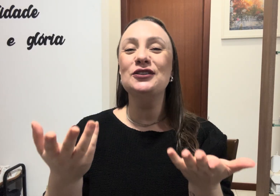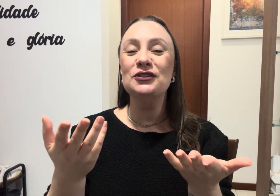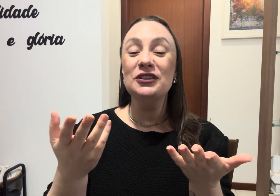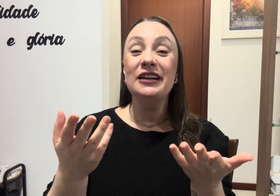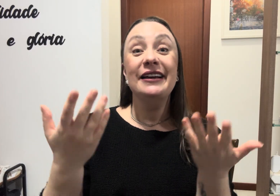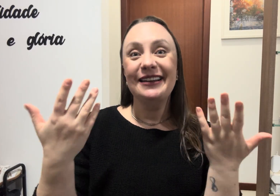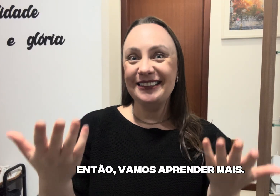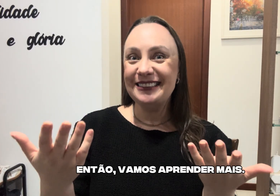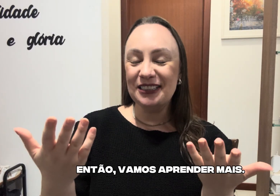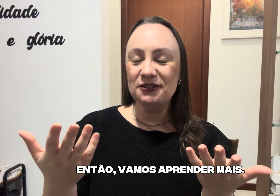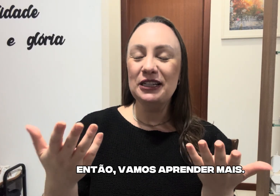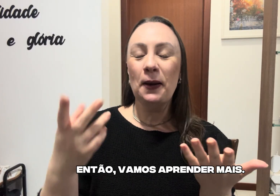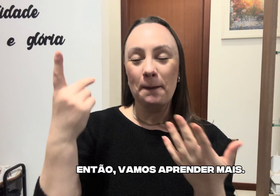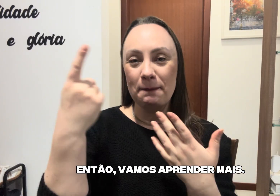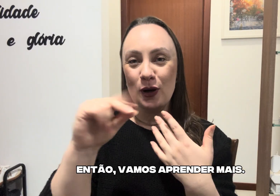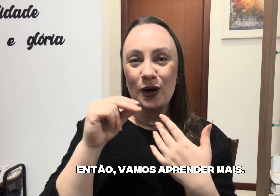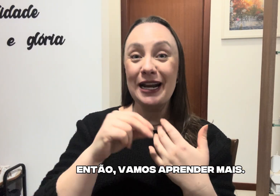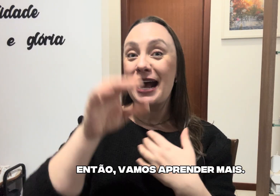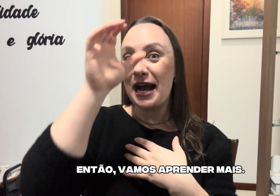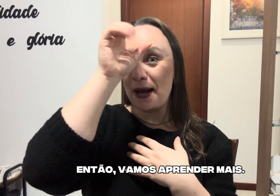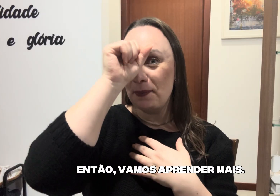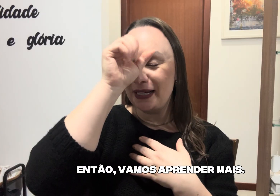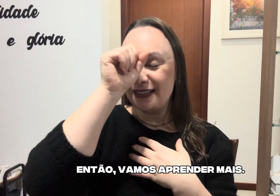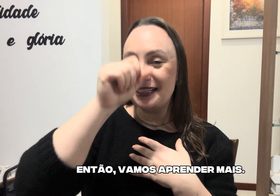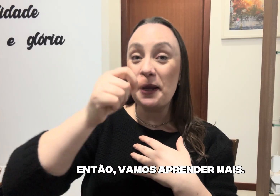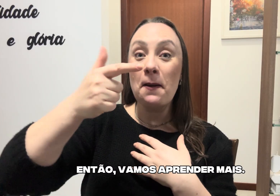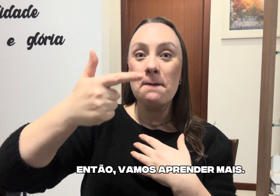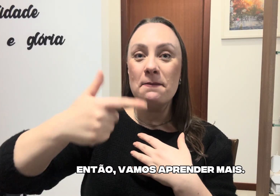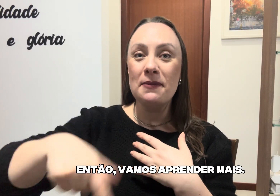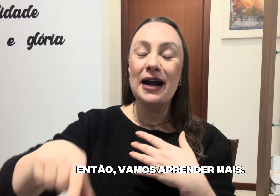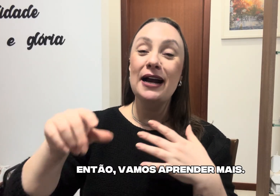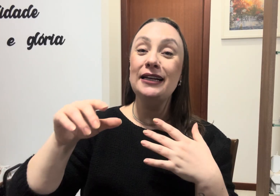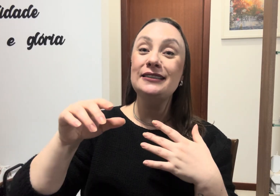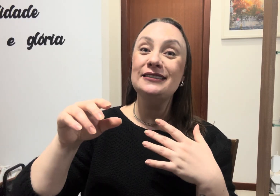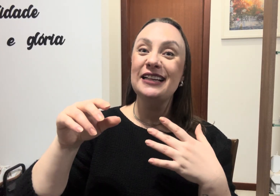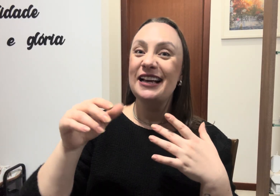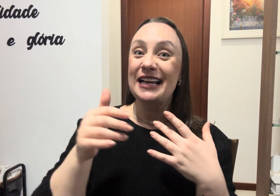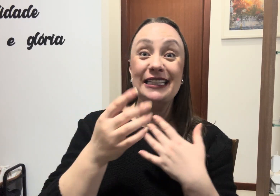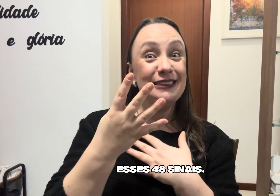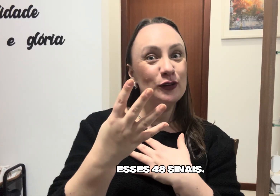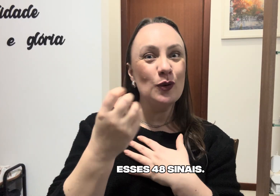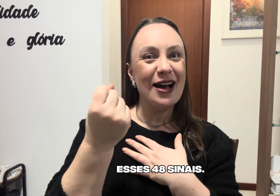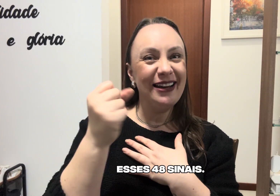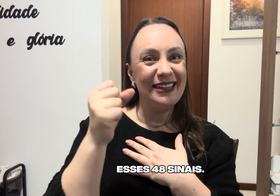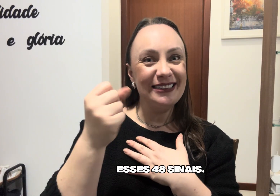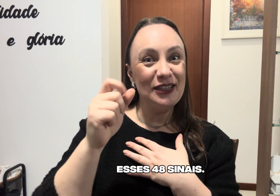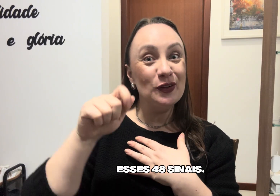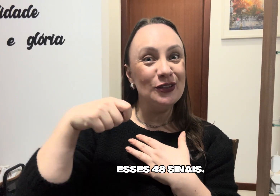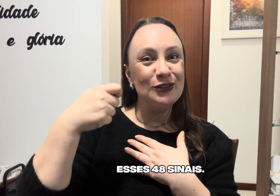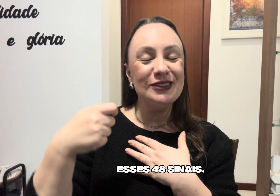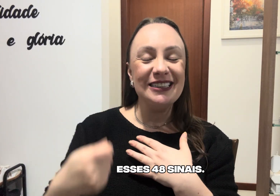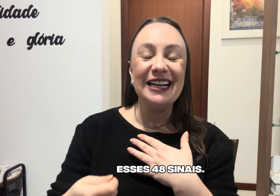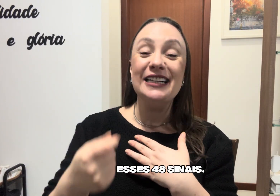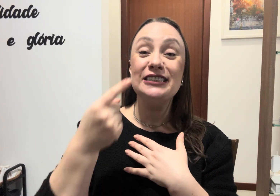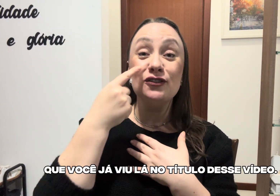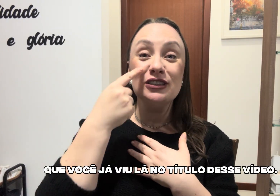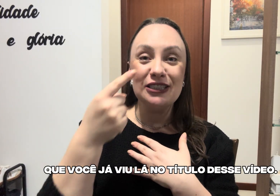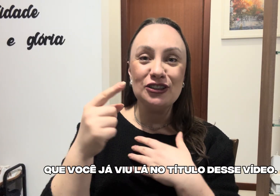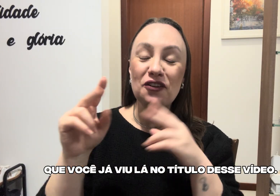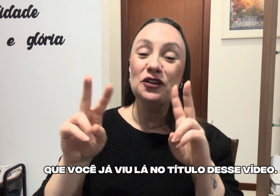conhecimento. Então, bora aprender mais esses 48 sinais que você já viu